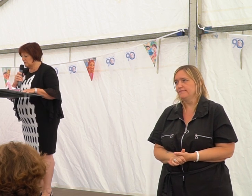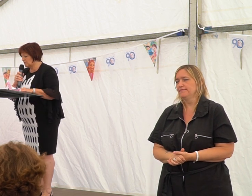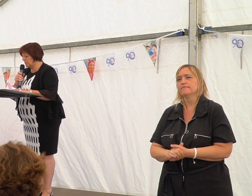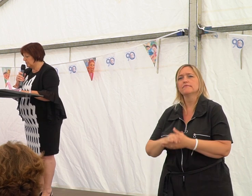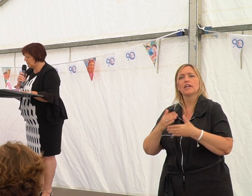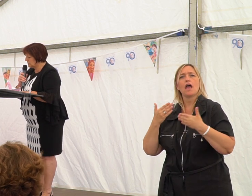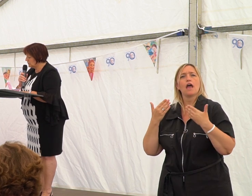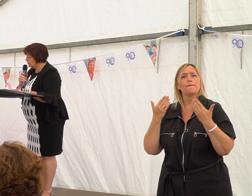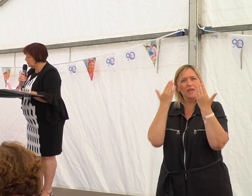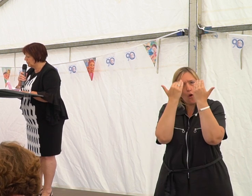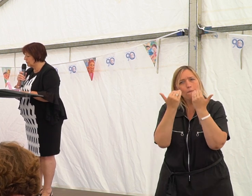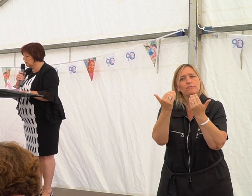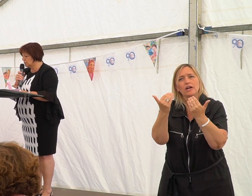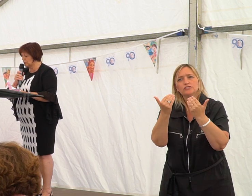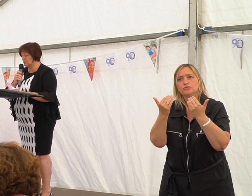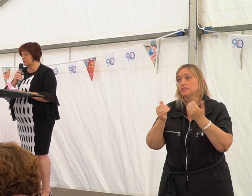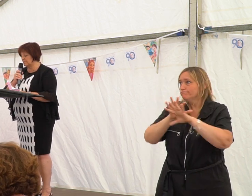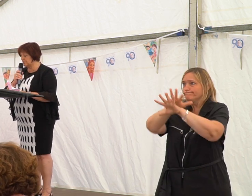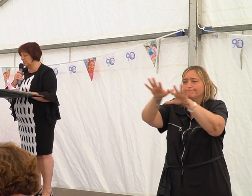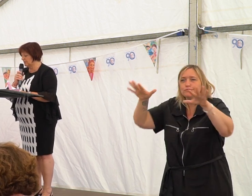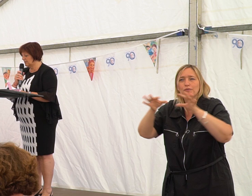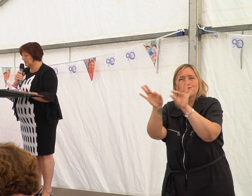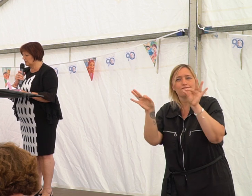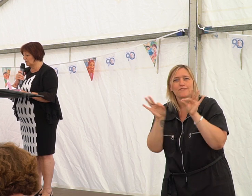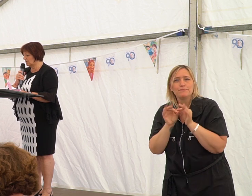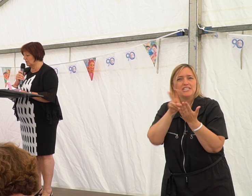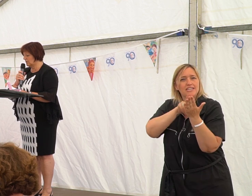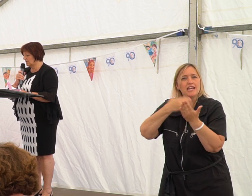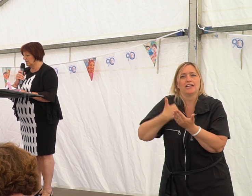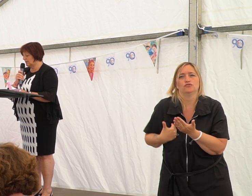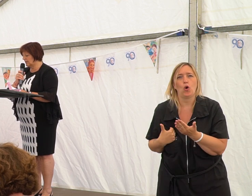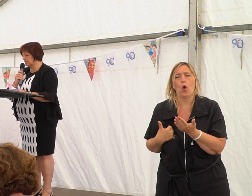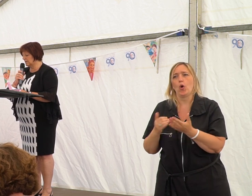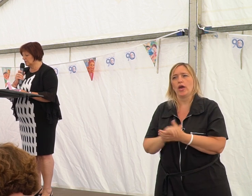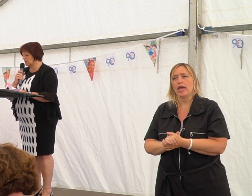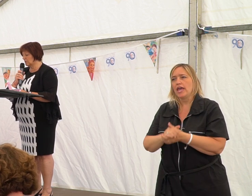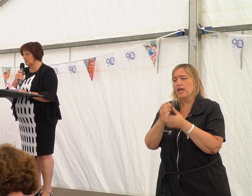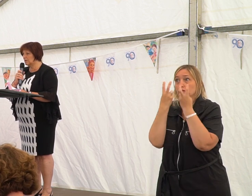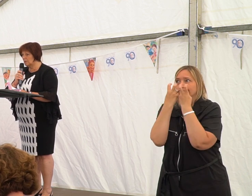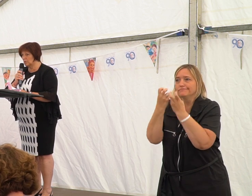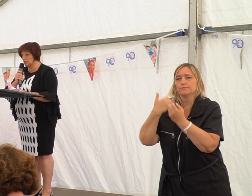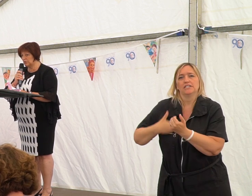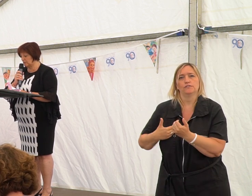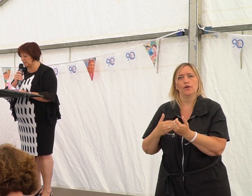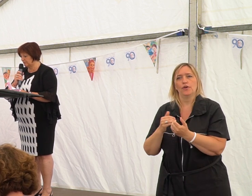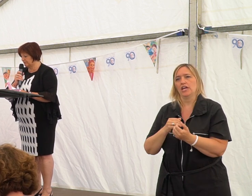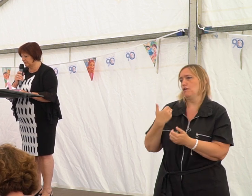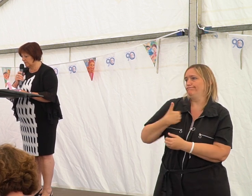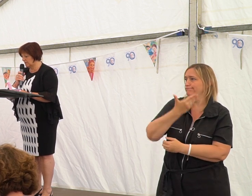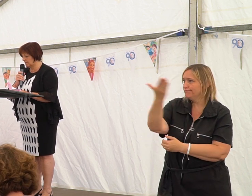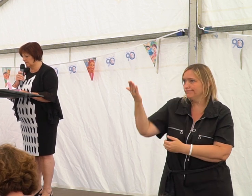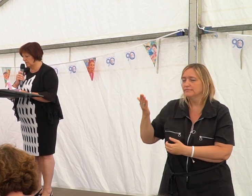La présente commémoration nous convoque tous, famille, lecteurs et admirateurs et nos concitoyens.